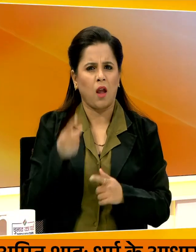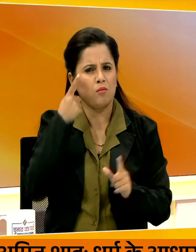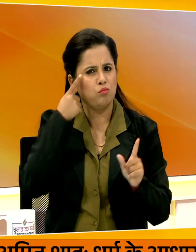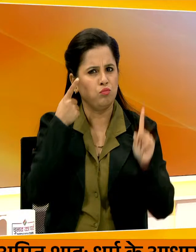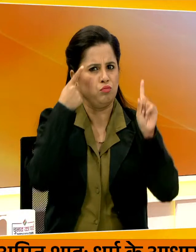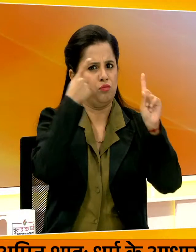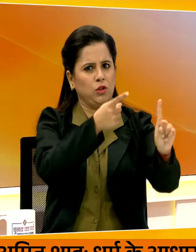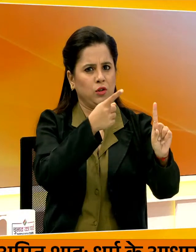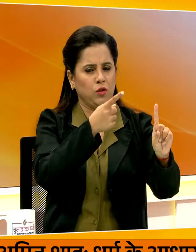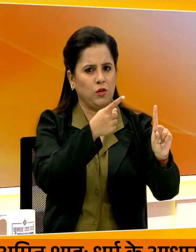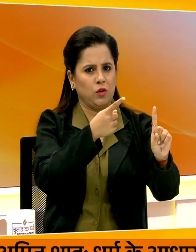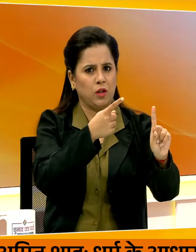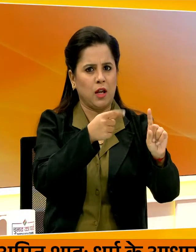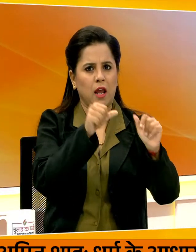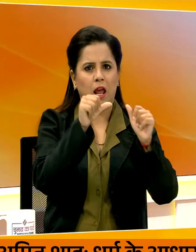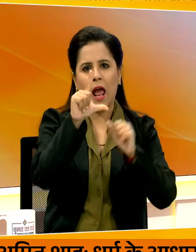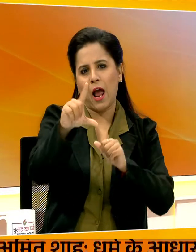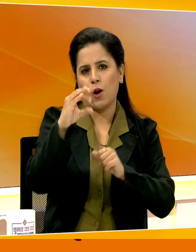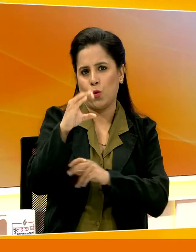मिशन एलओसी।